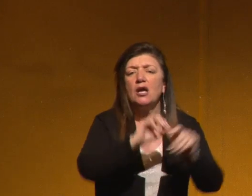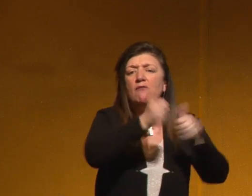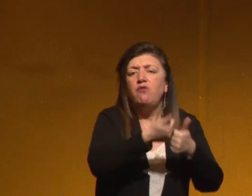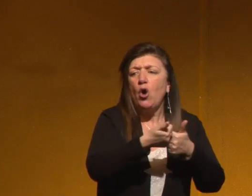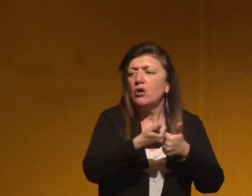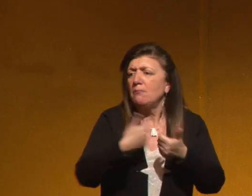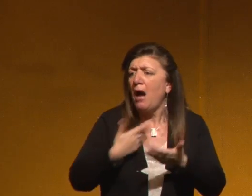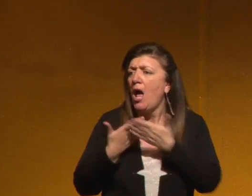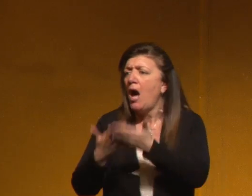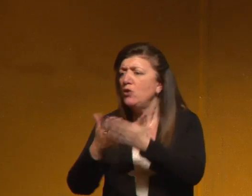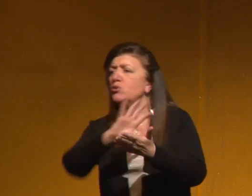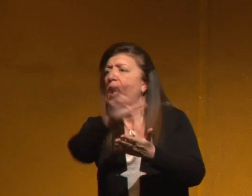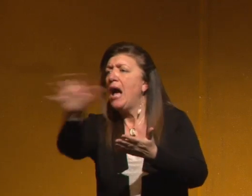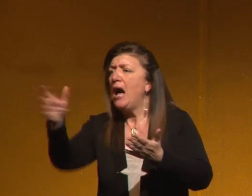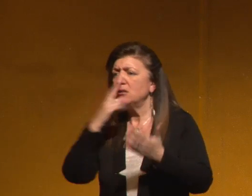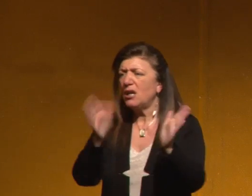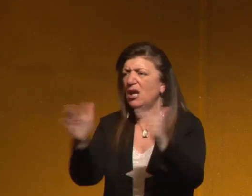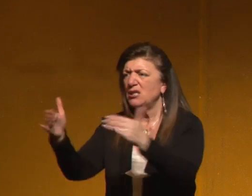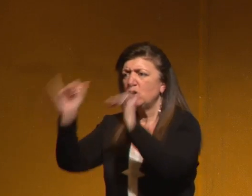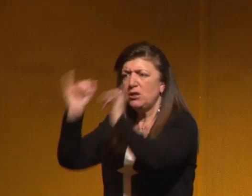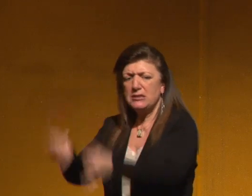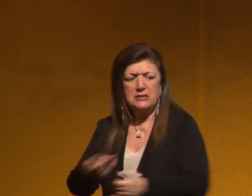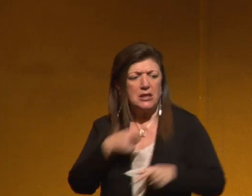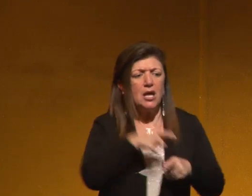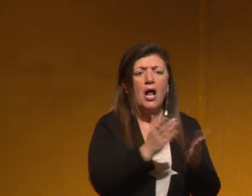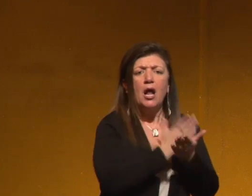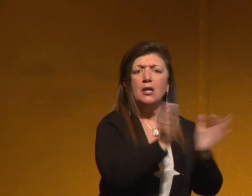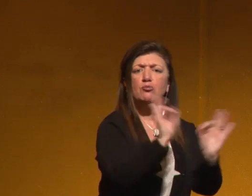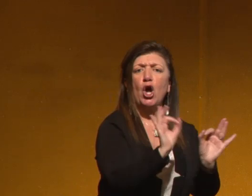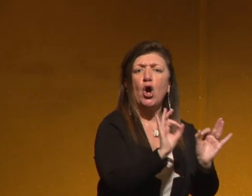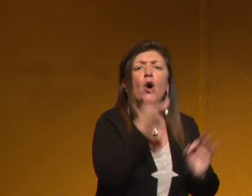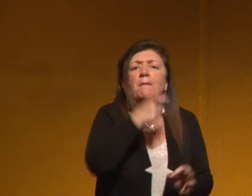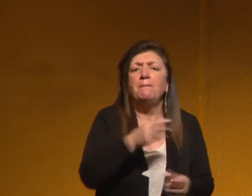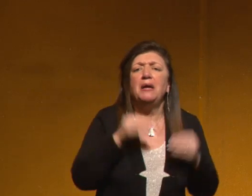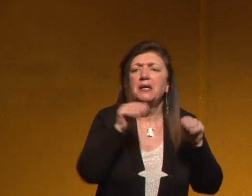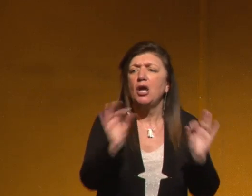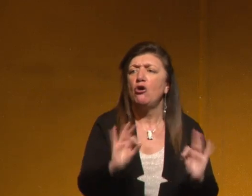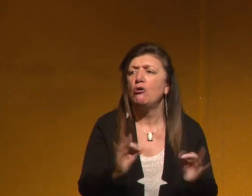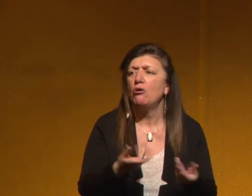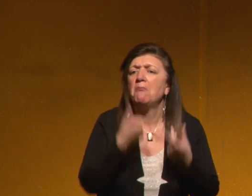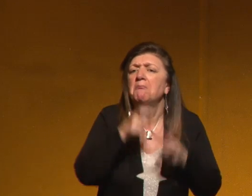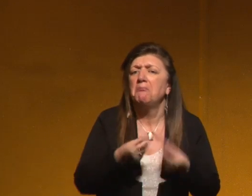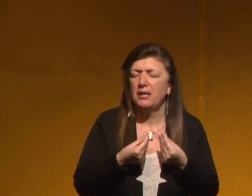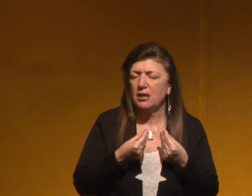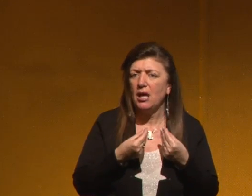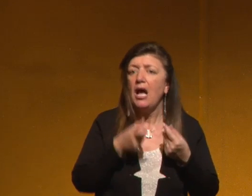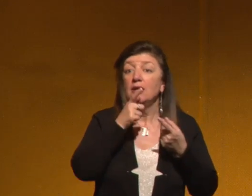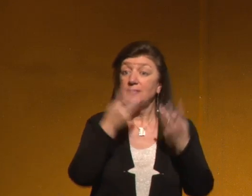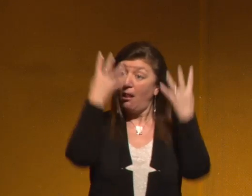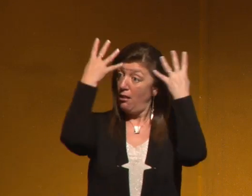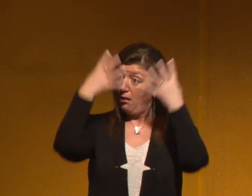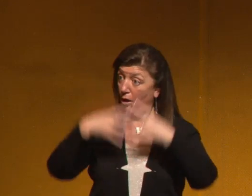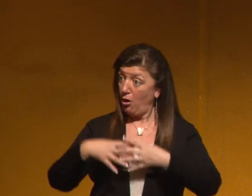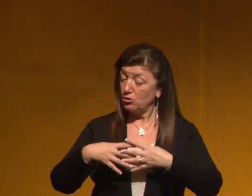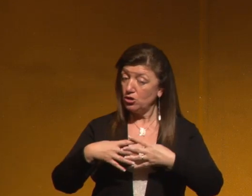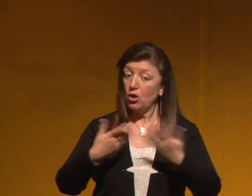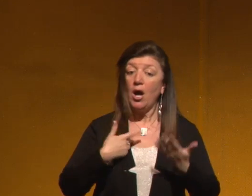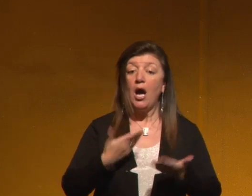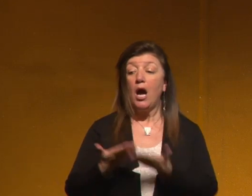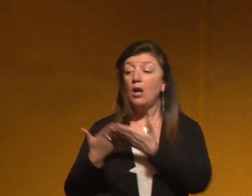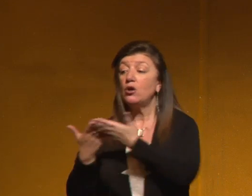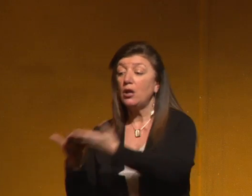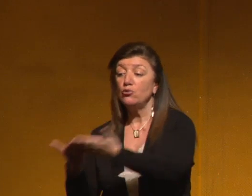spettacolo dal vivo perché non arrivare a questo ci arriviamo molto tempo dopo gli altri settori ma se c'è una logica ci aiutiamo i consumi